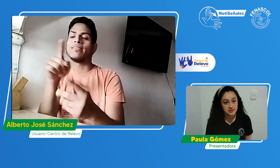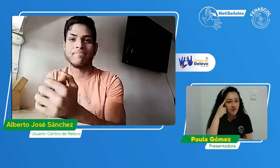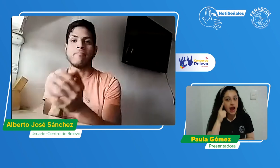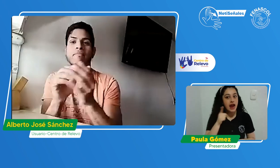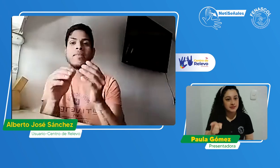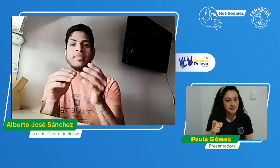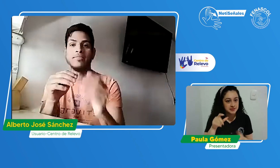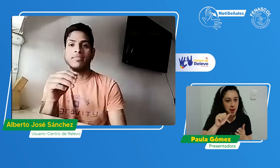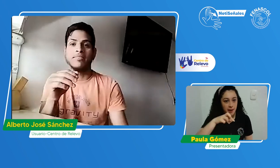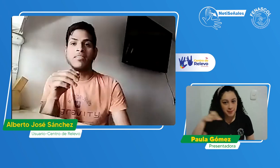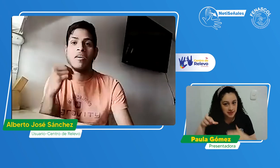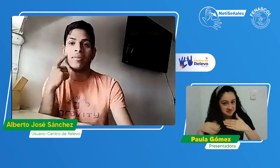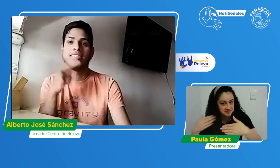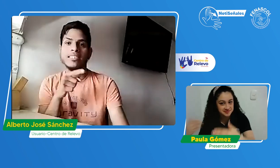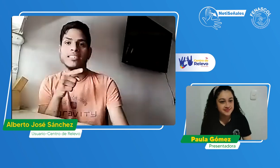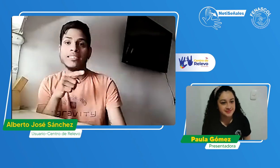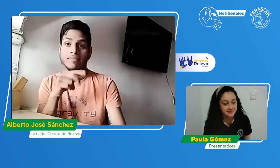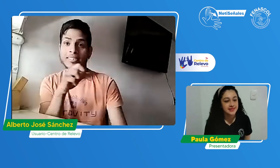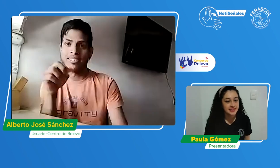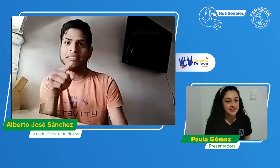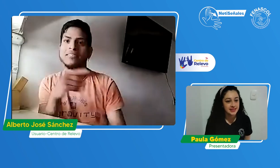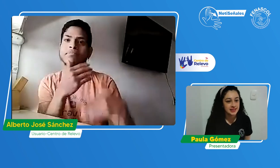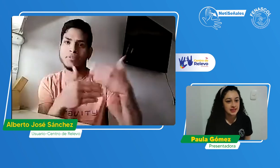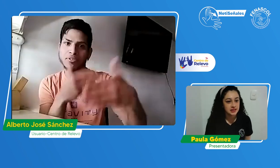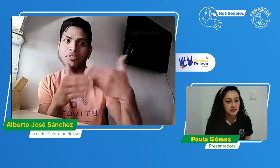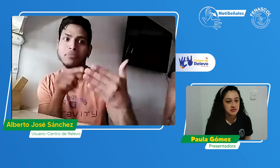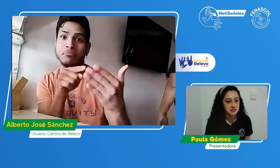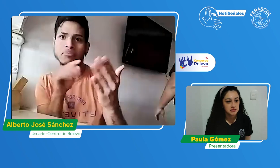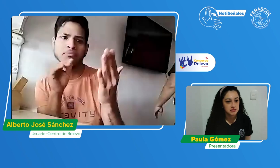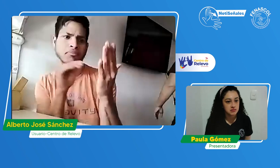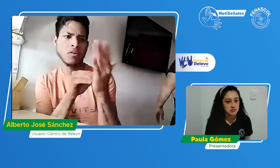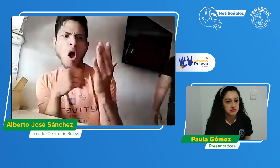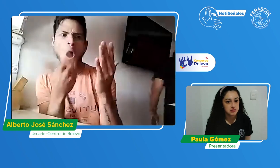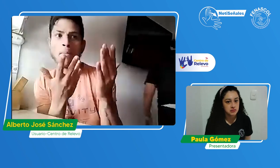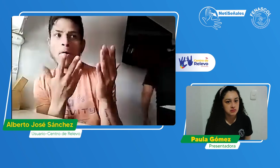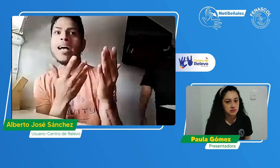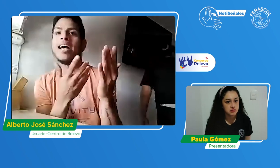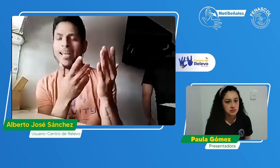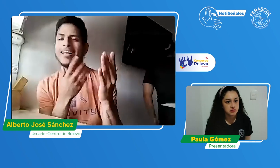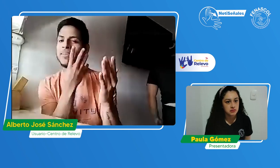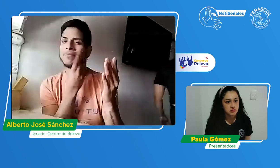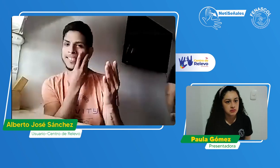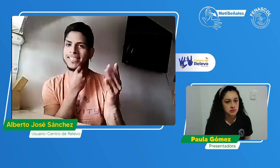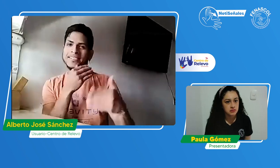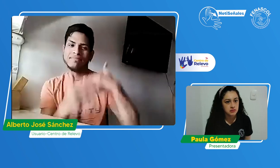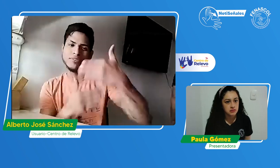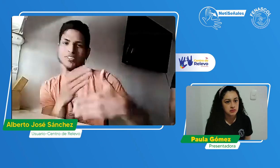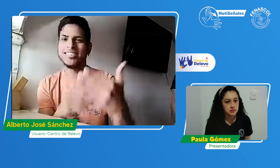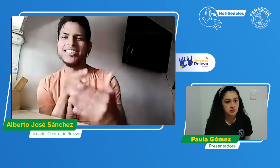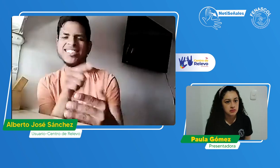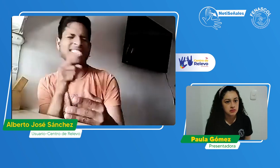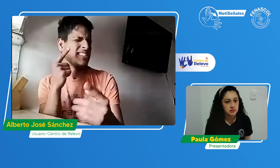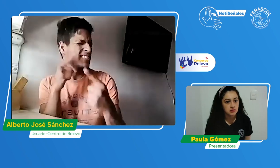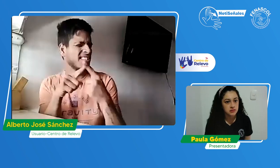sí continúa desde donde nos cuentas que te registraste por la app sí por la aplicación seguí el proceso